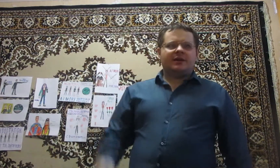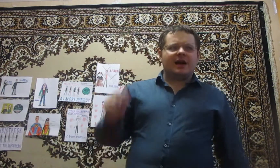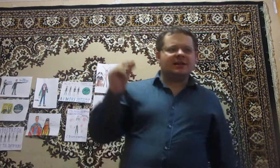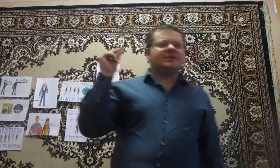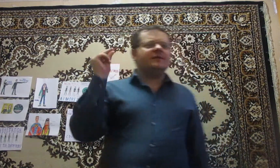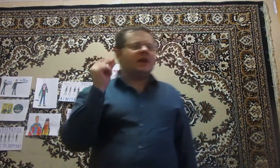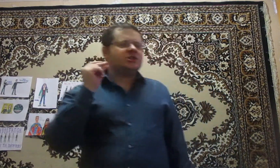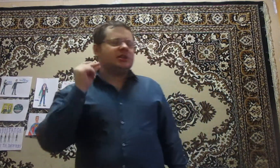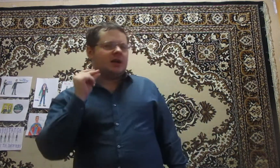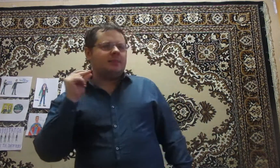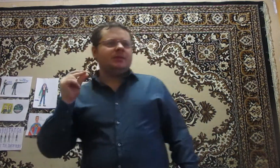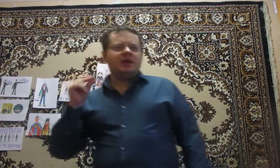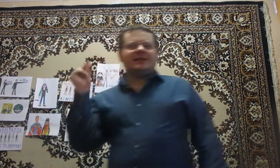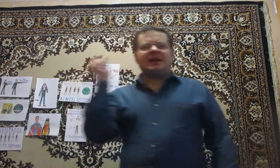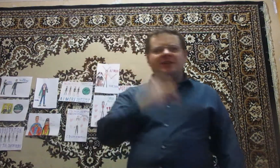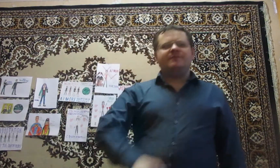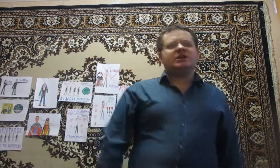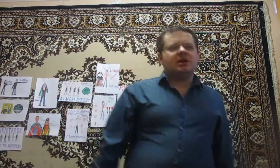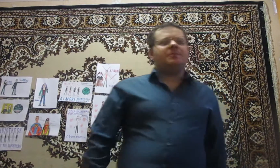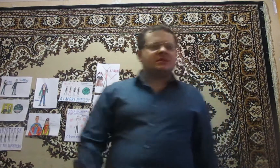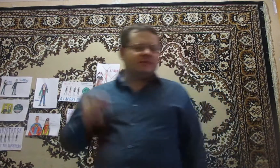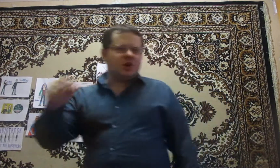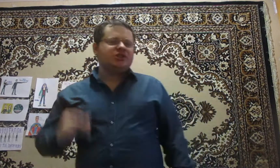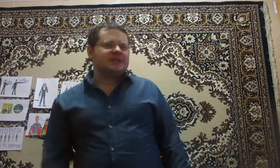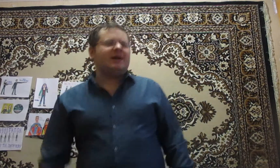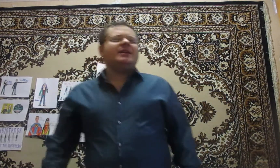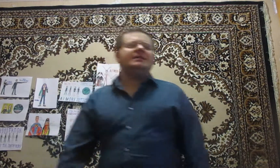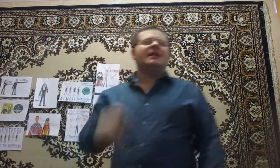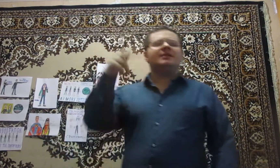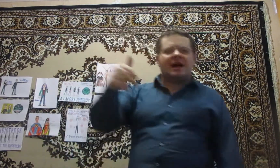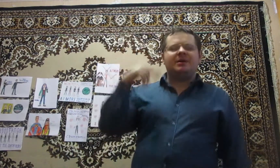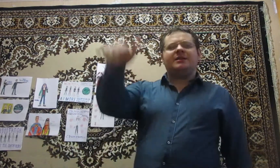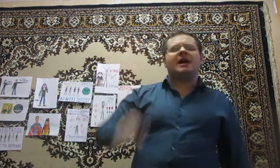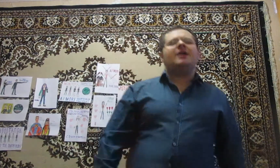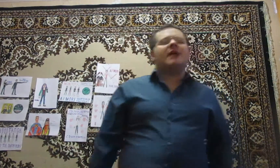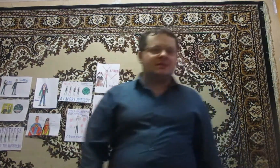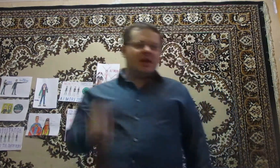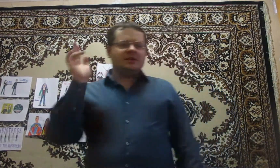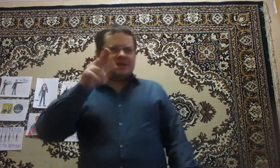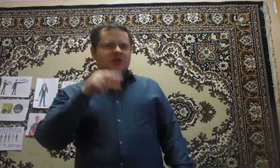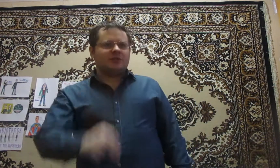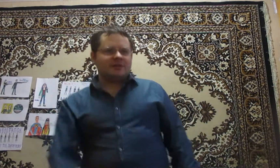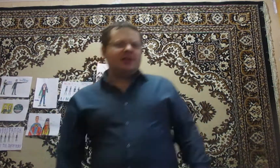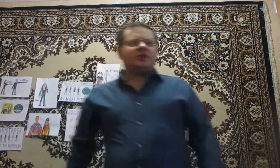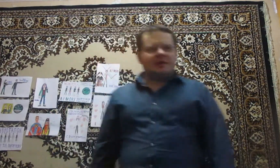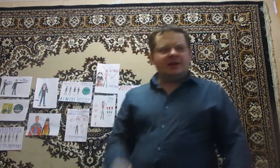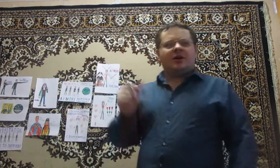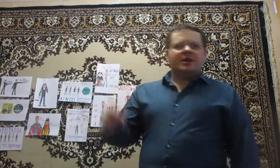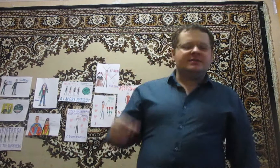Когда ты вечером, когда ты вечером после приходишь сама и делай, как мы договорились. Здесь кто-то, ты кто не он, и здесь